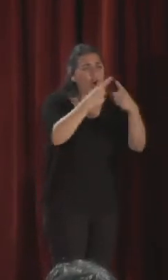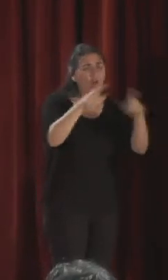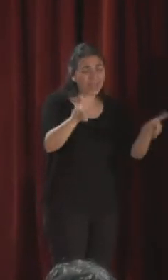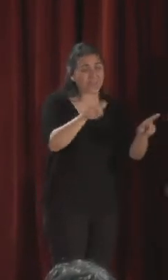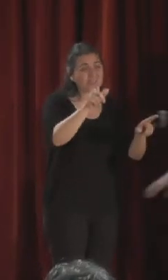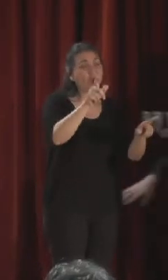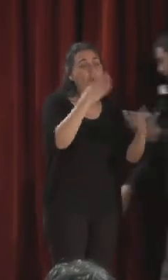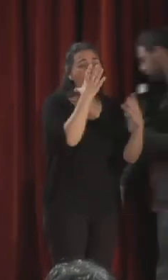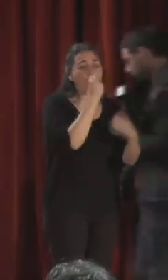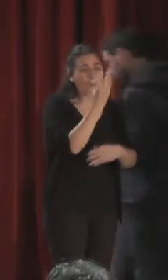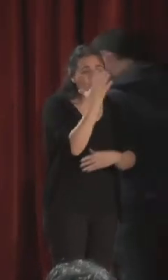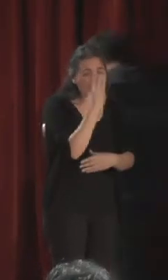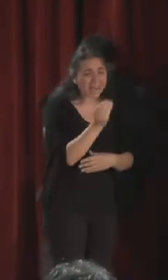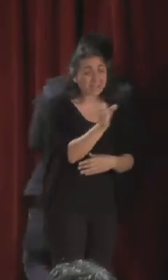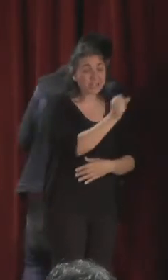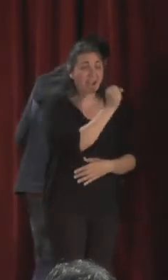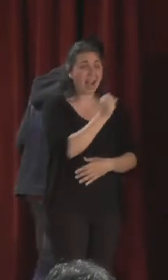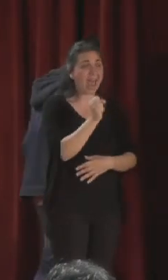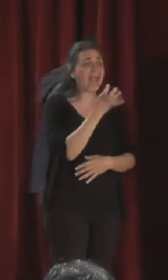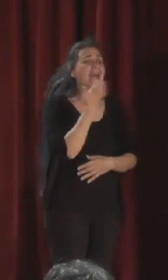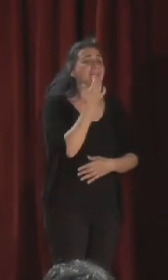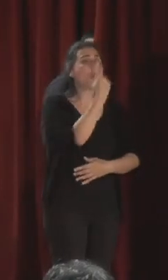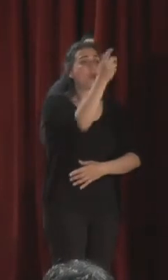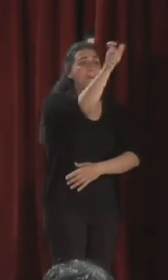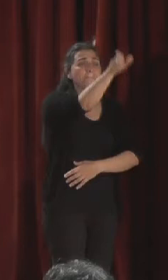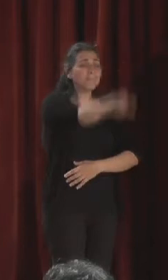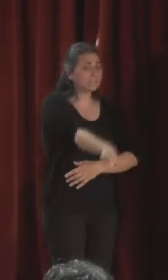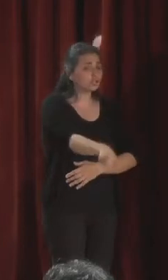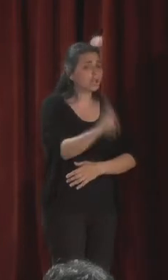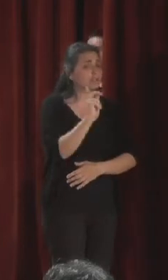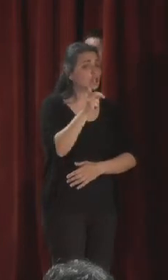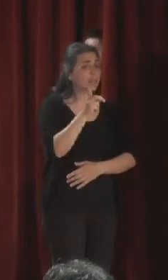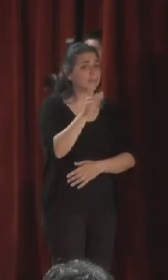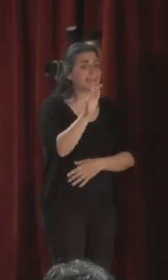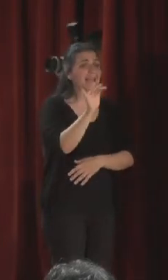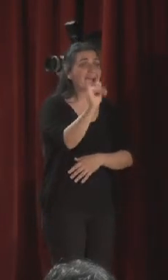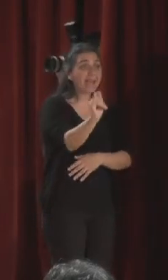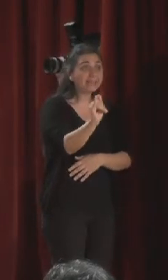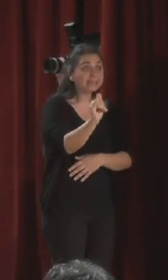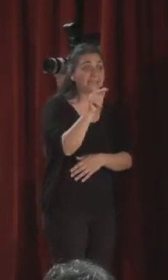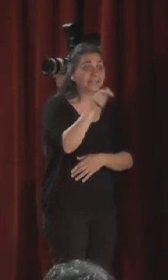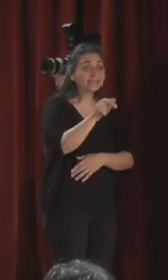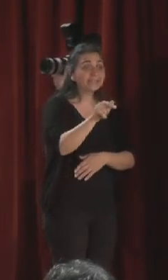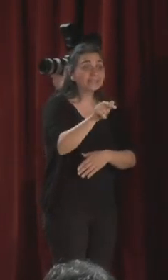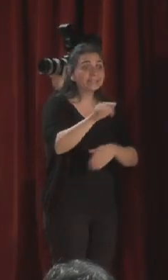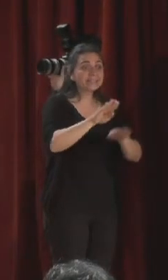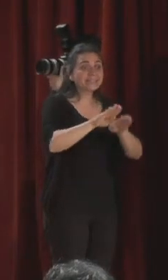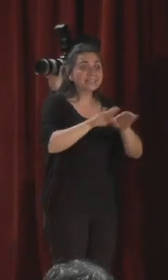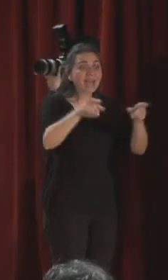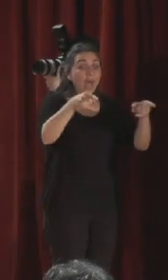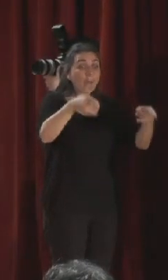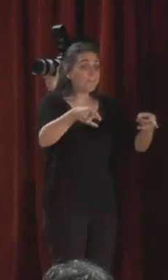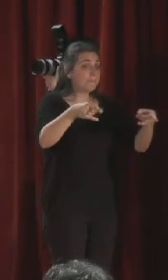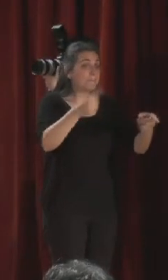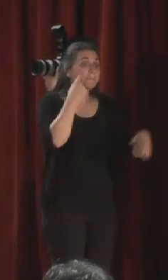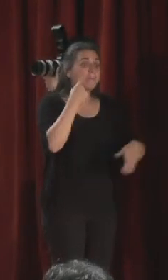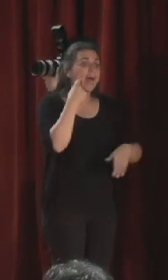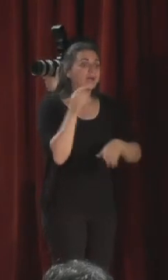perros, mientras haya una sola persona a la que los bancos dejen sin